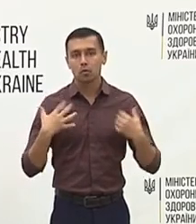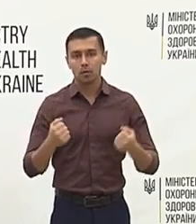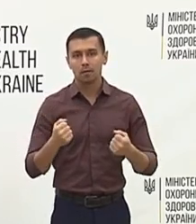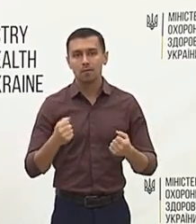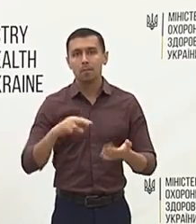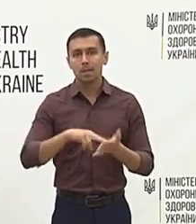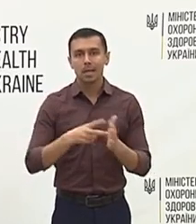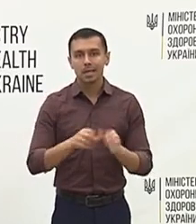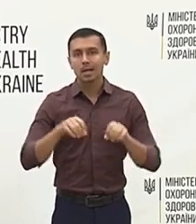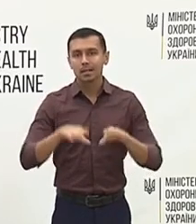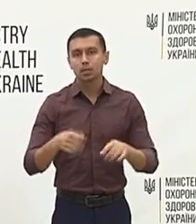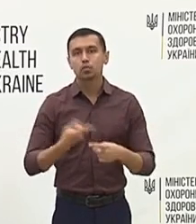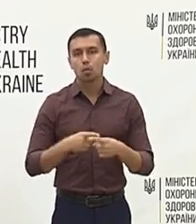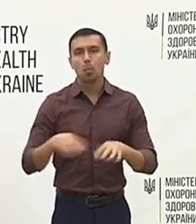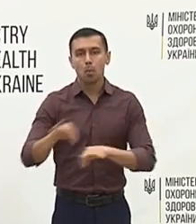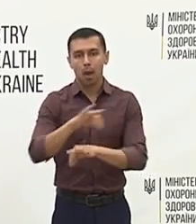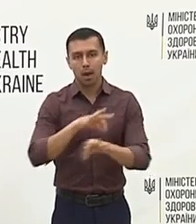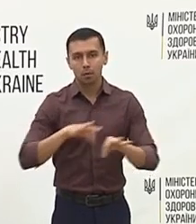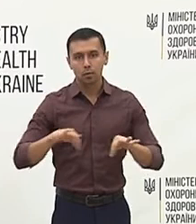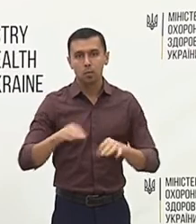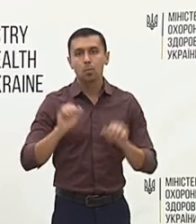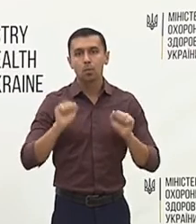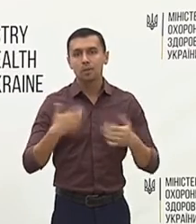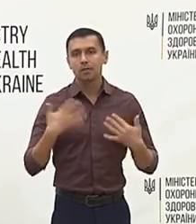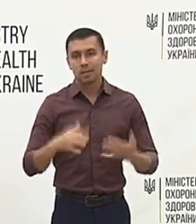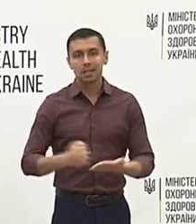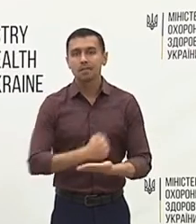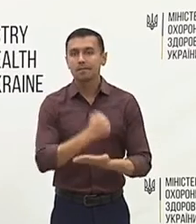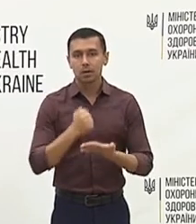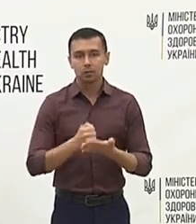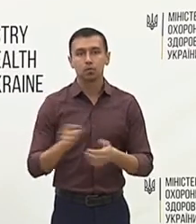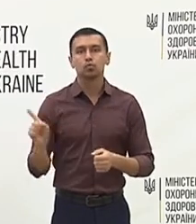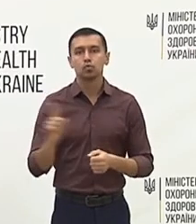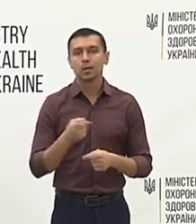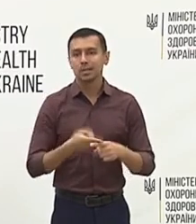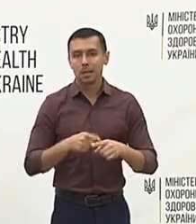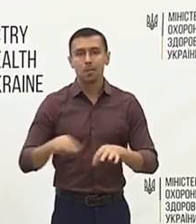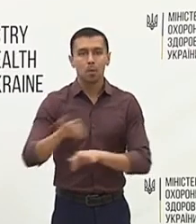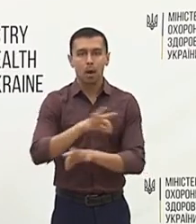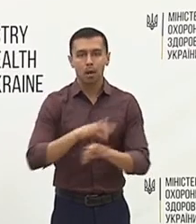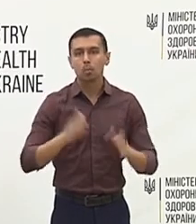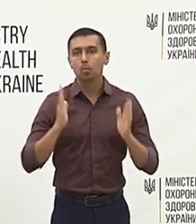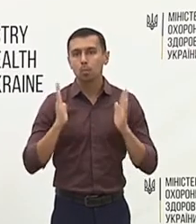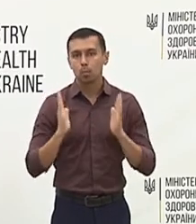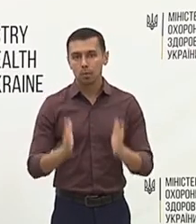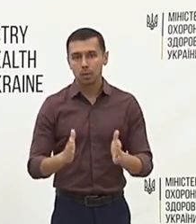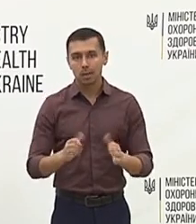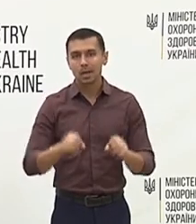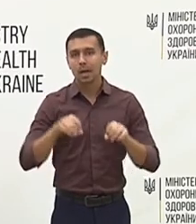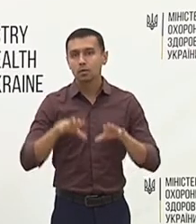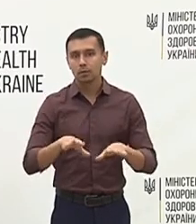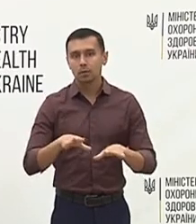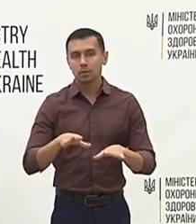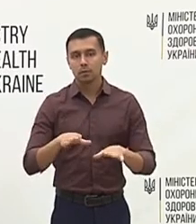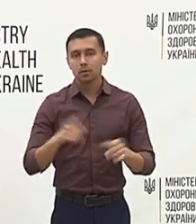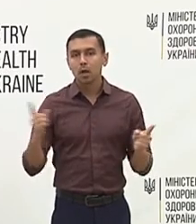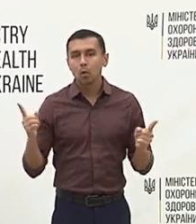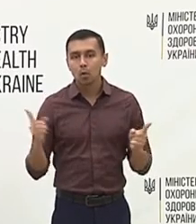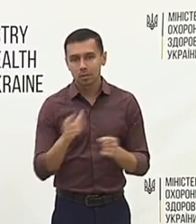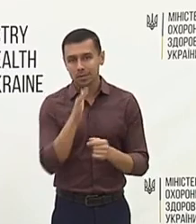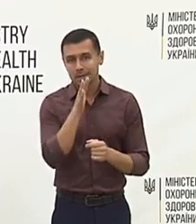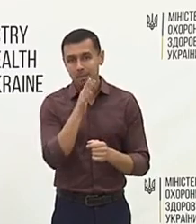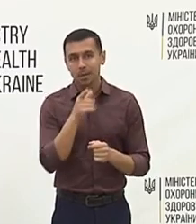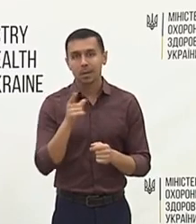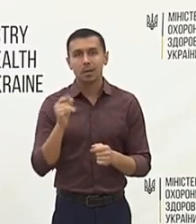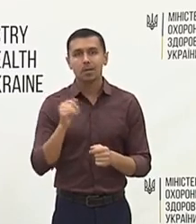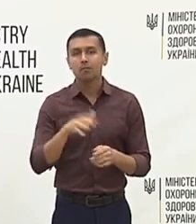здоров'я в плані реалізації цього проєкту, можна вже стверджувати, що цей проєкт буде реалізовано в найкоротші терміни